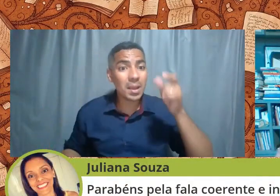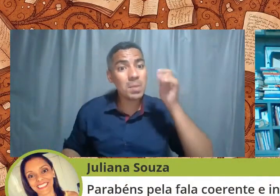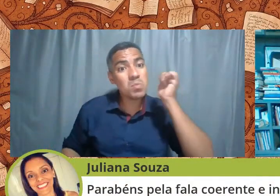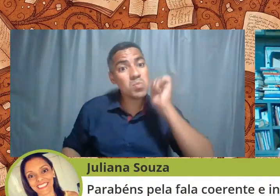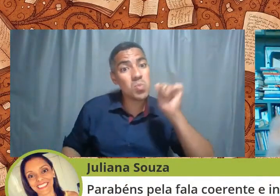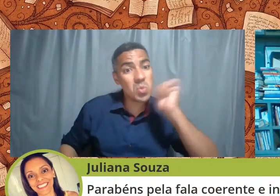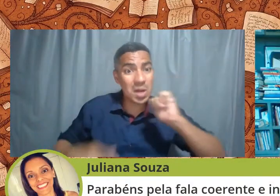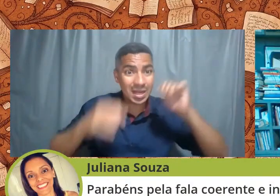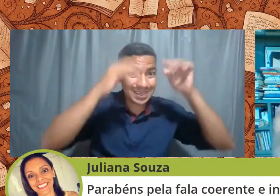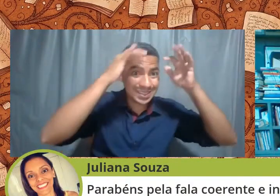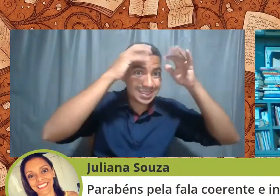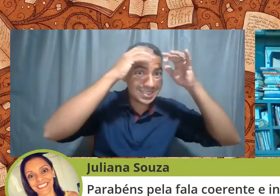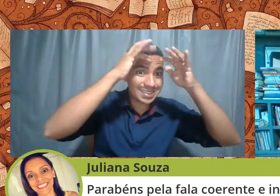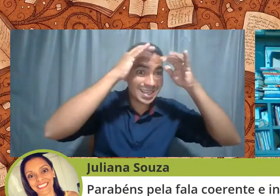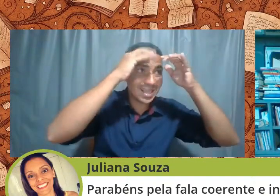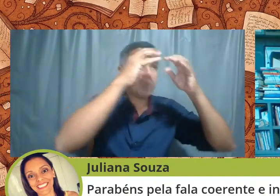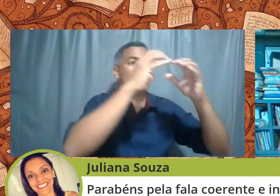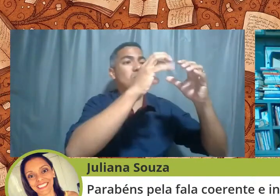essa